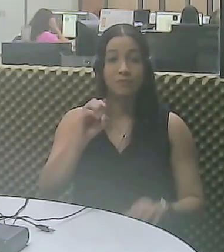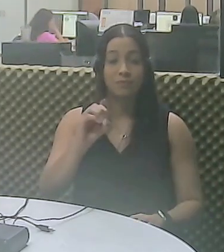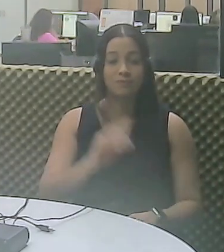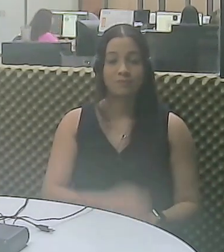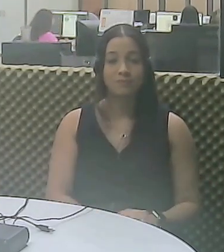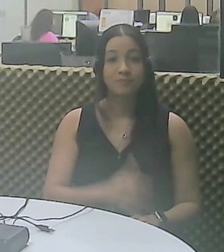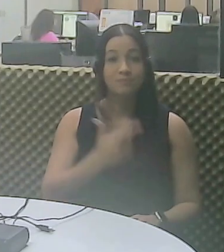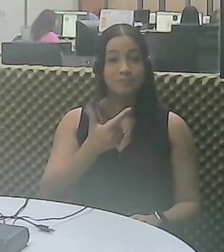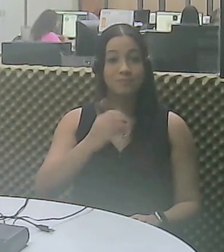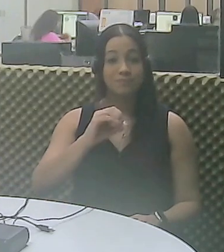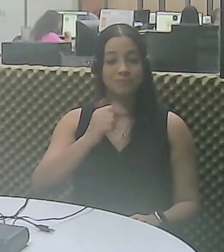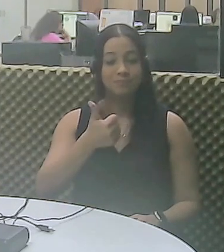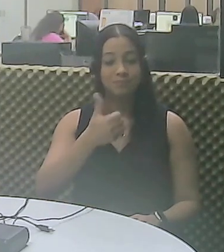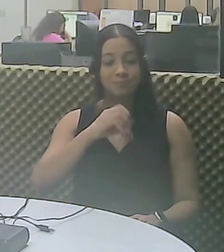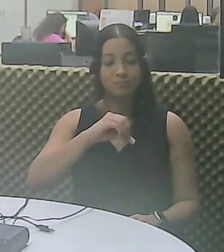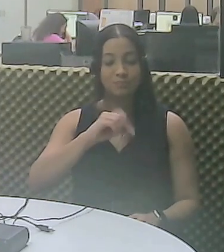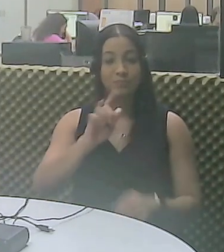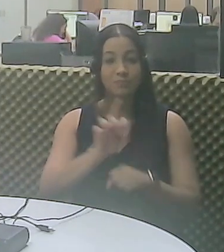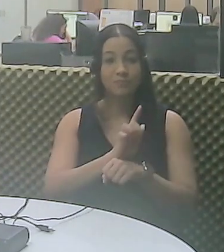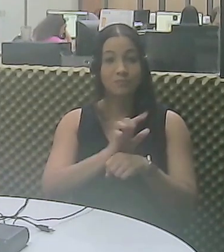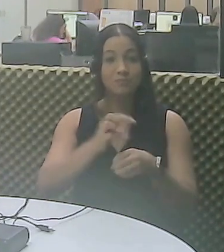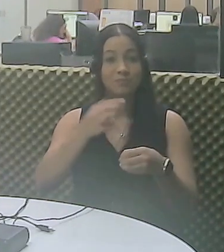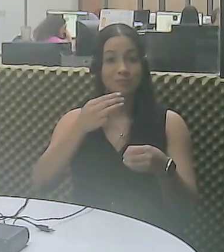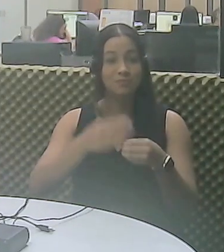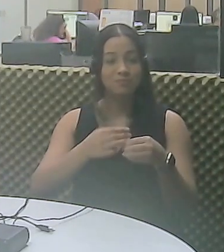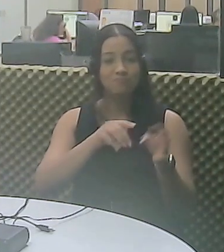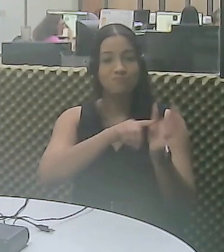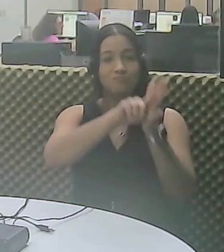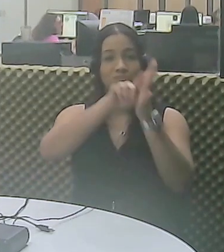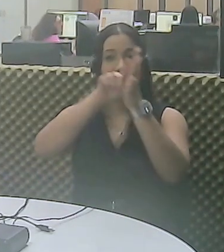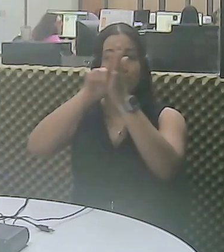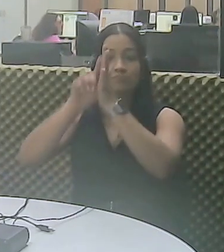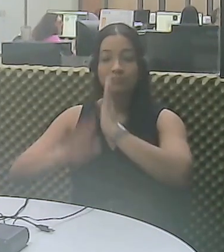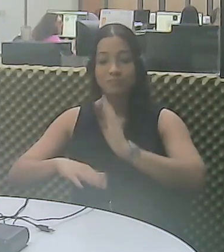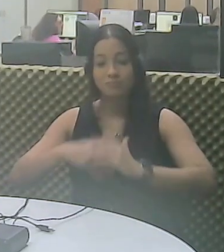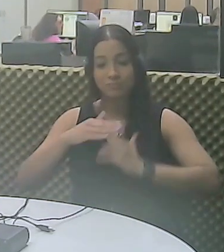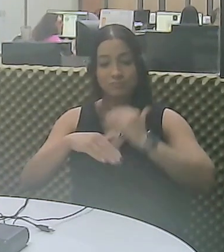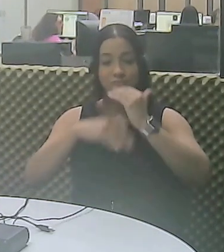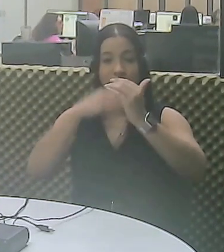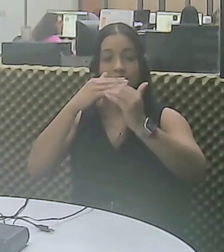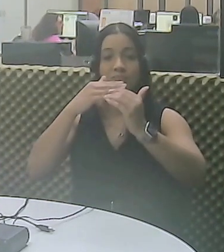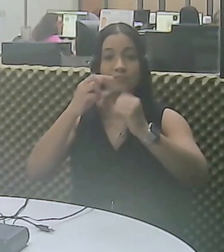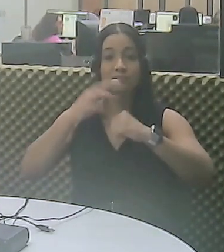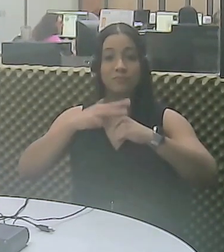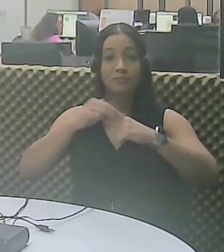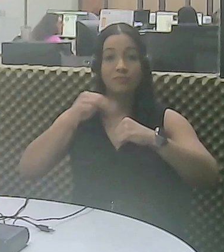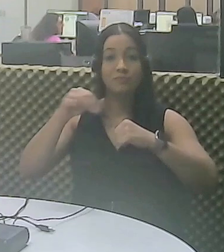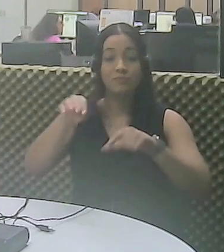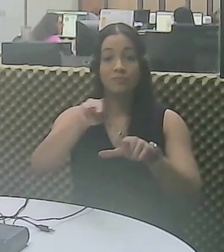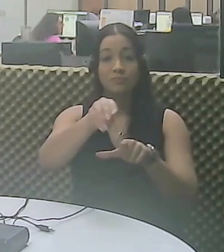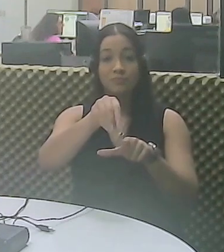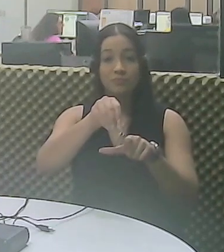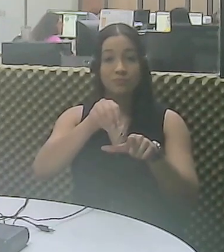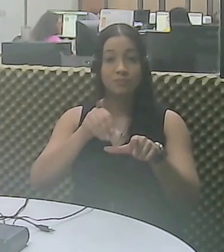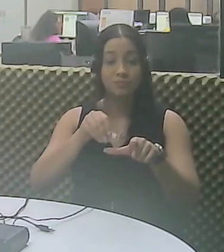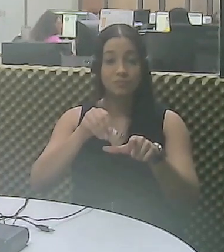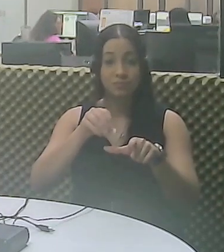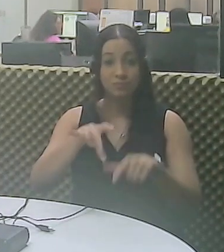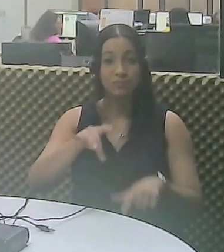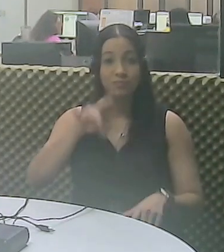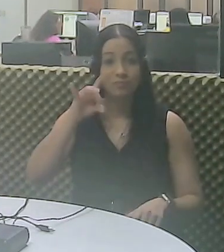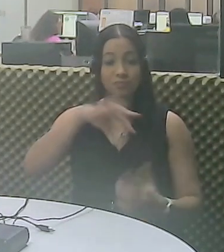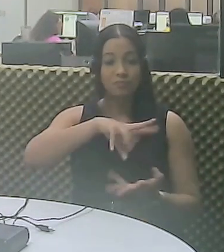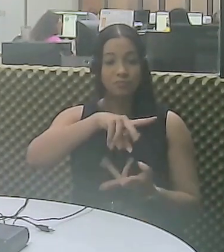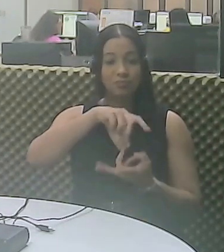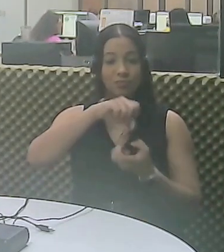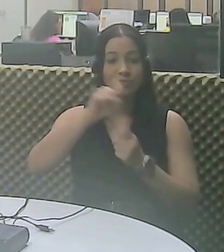Desde 2019, a gestão municipal lidera a pesquisa e o desenvolvimento do uso dos remineralizadores de solo como opção